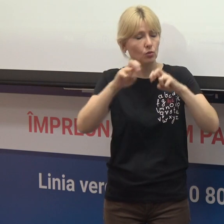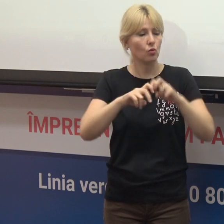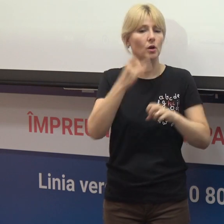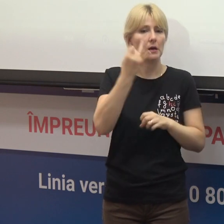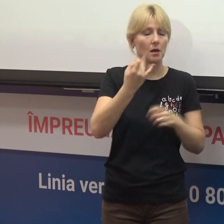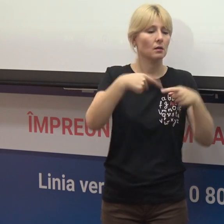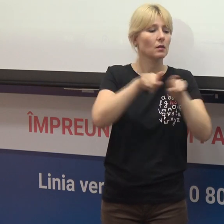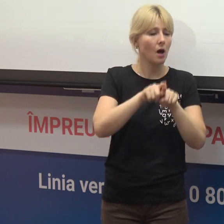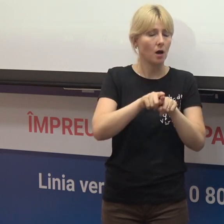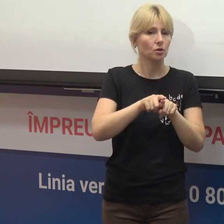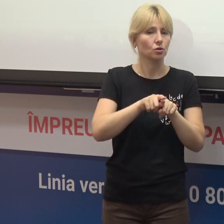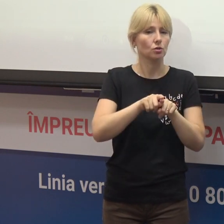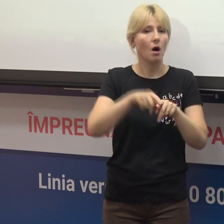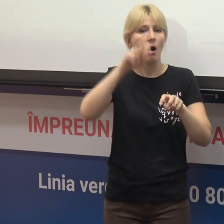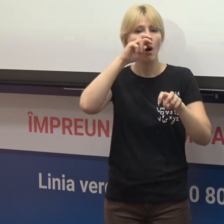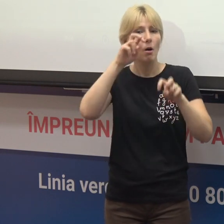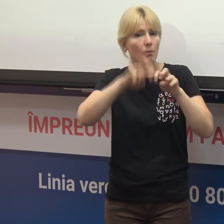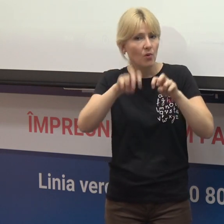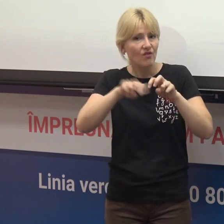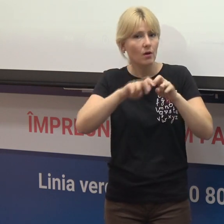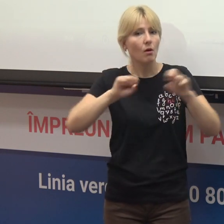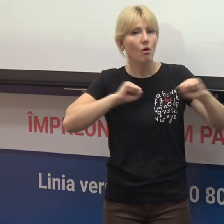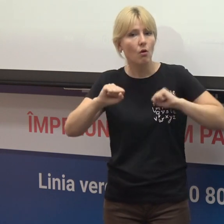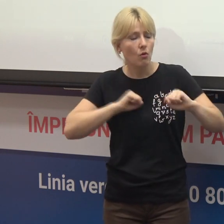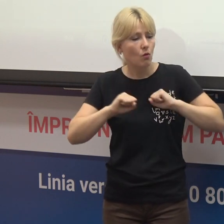față de organele, sau mai bine spus,